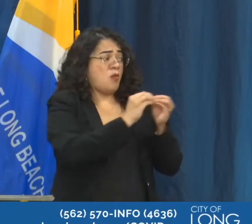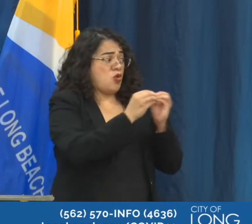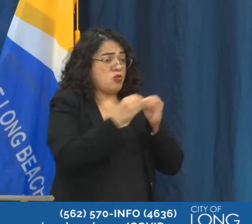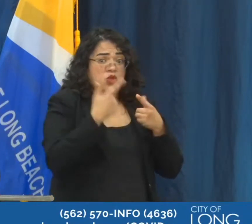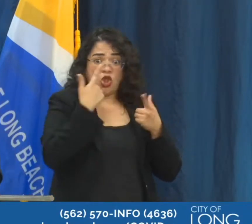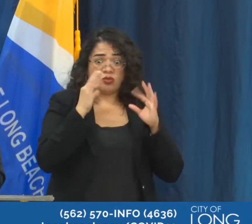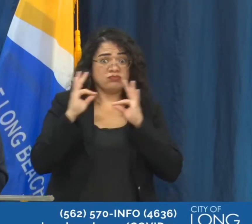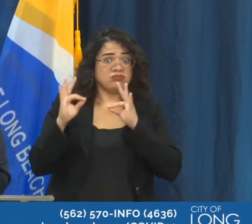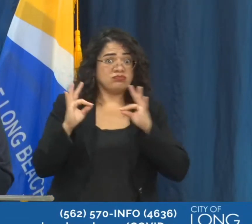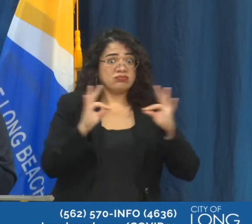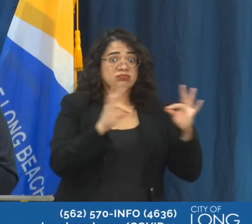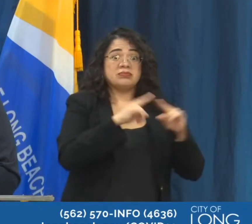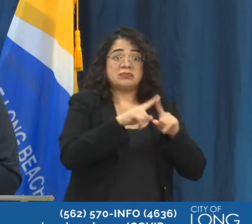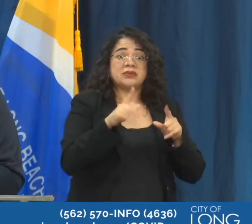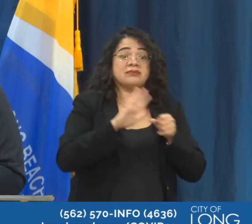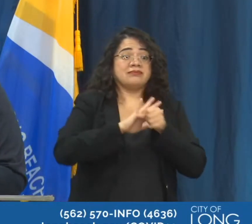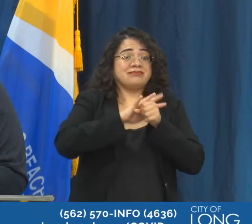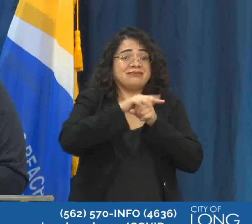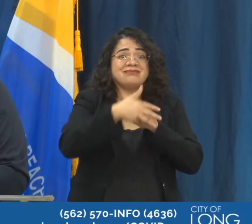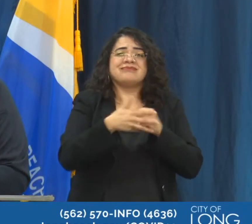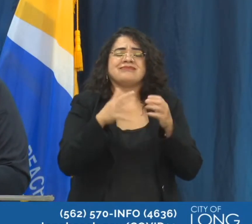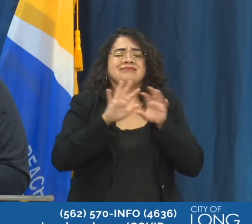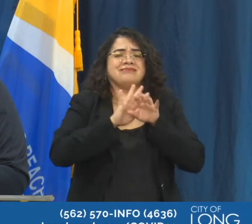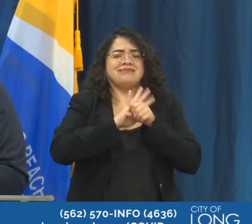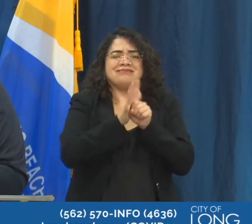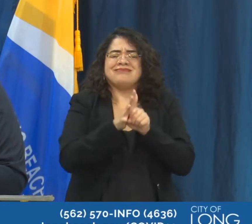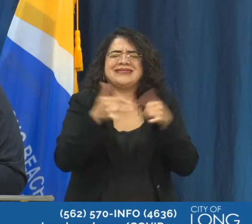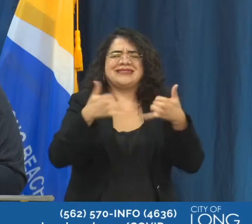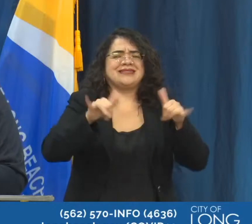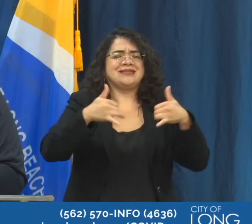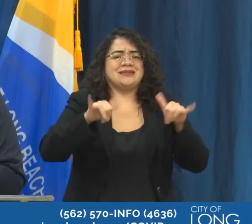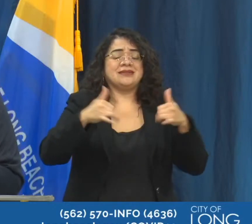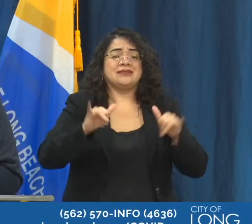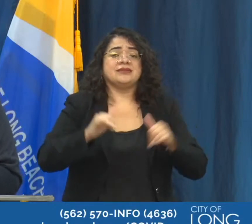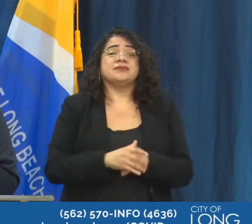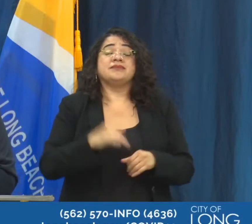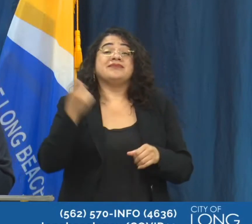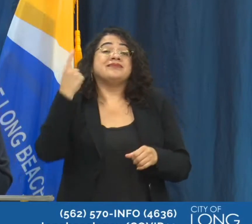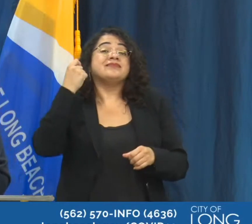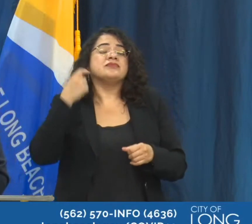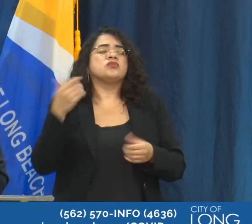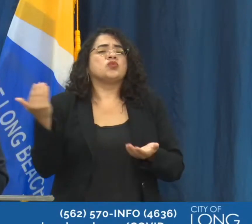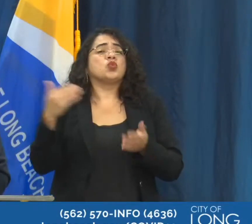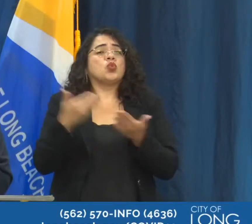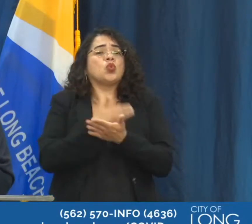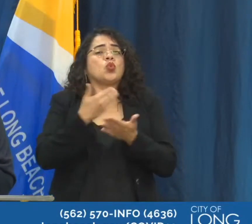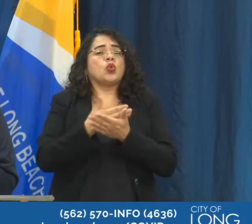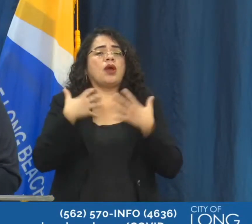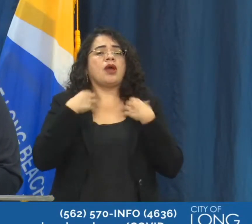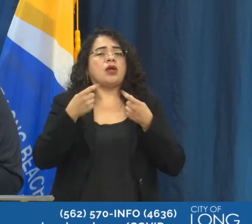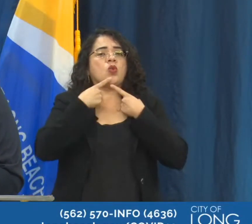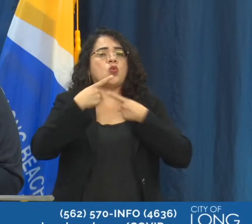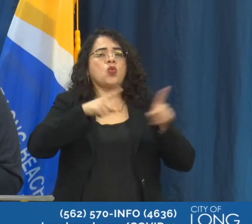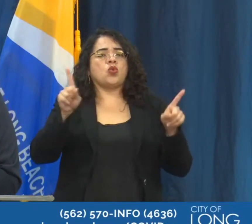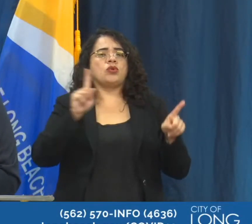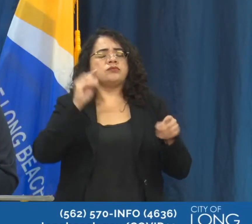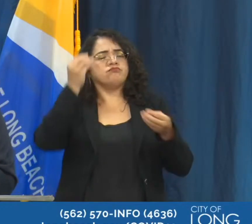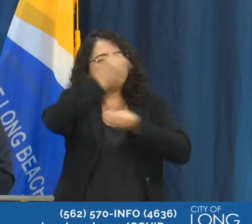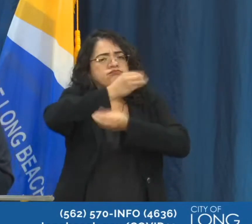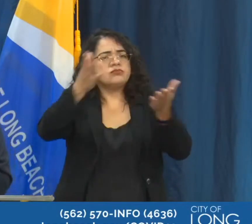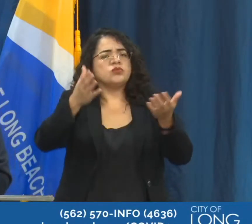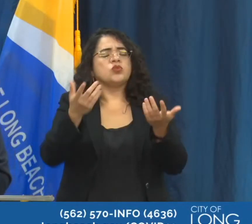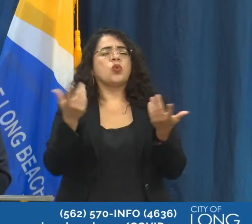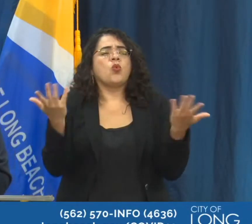y nueva información a nuestra orden de salud que saldrá a pros en en pocas horas esta noche queremos anunciar